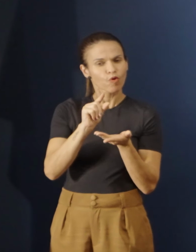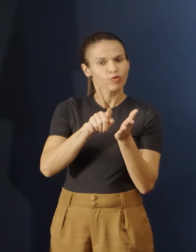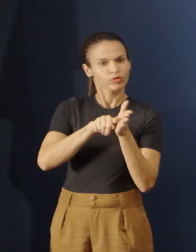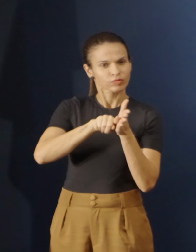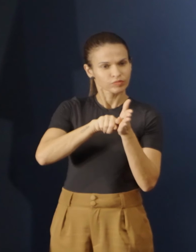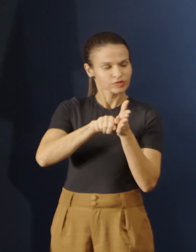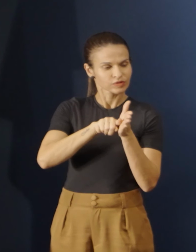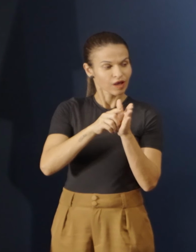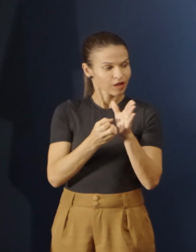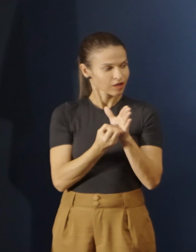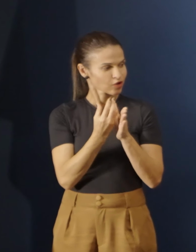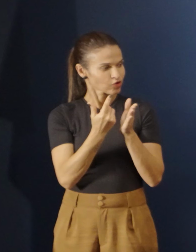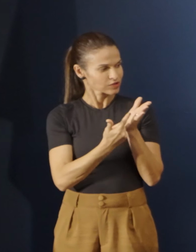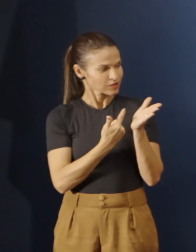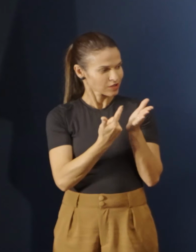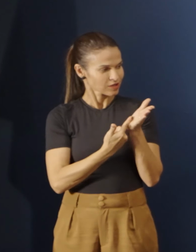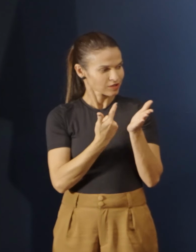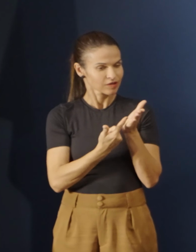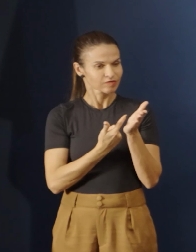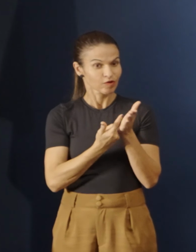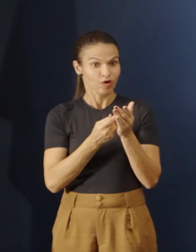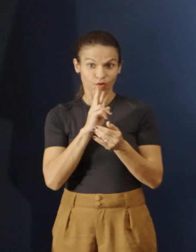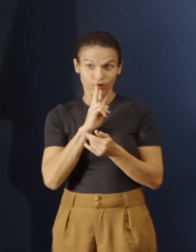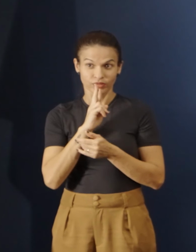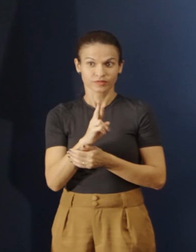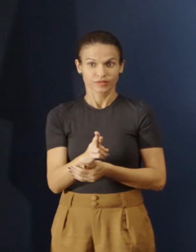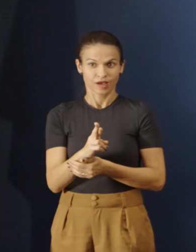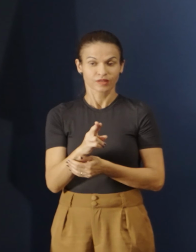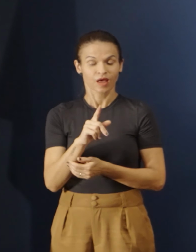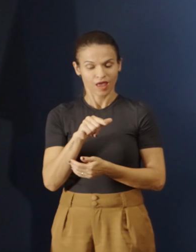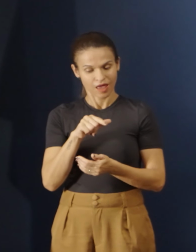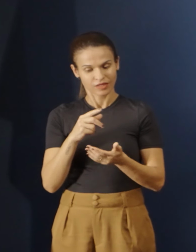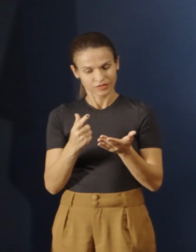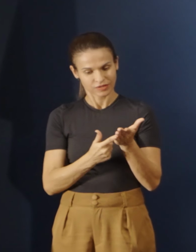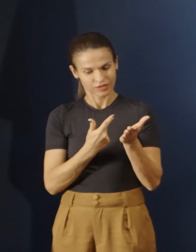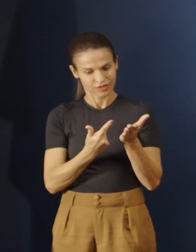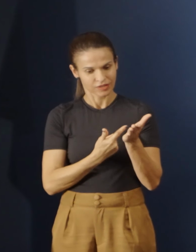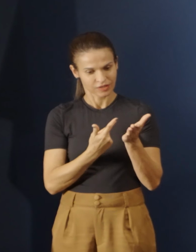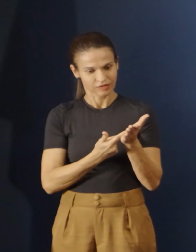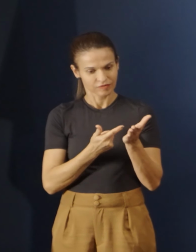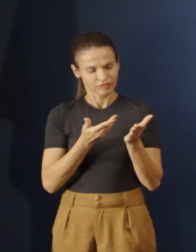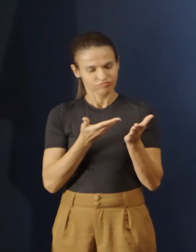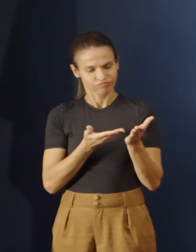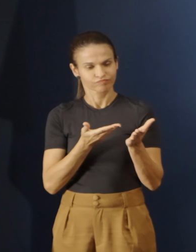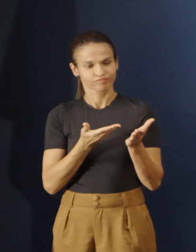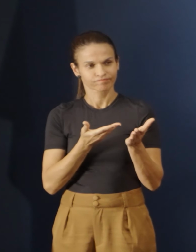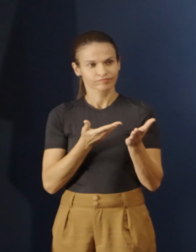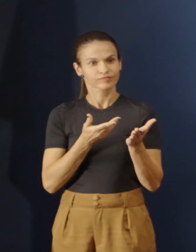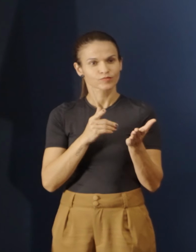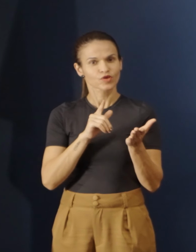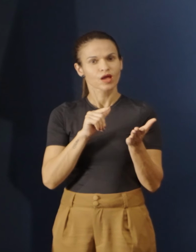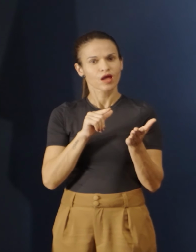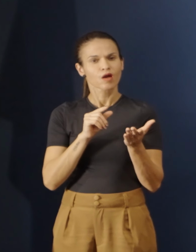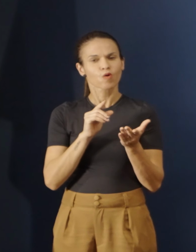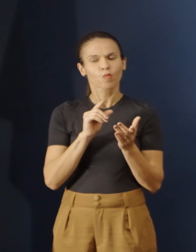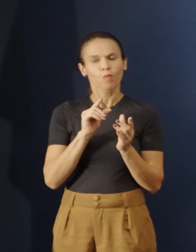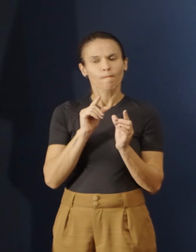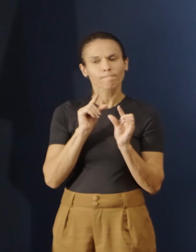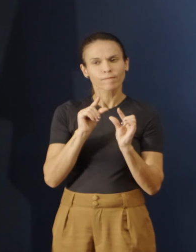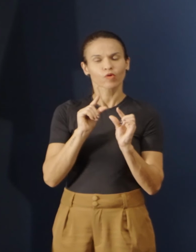esse livro, que agora o resultado é esse livro, que é um livro que, de uma certa forma, é um pouco da